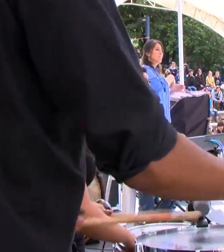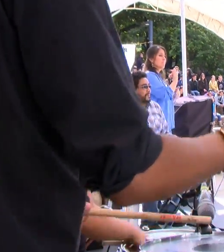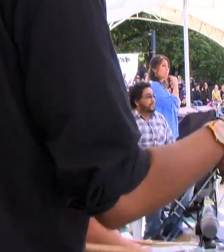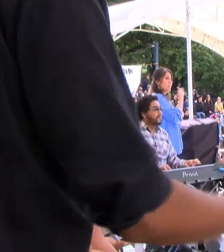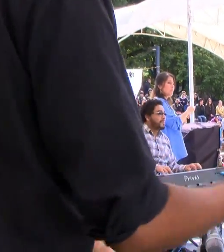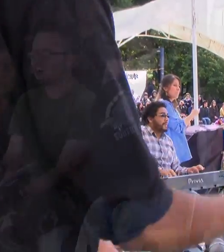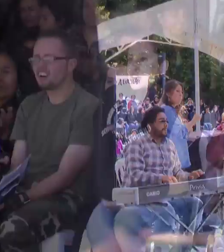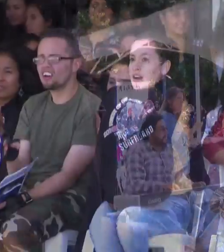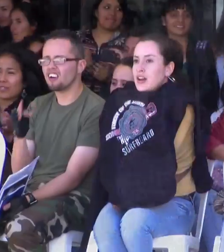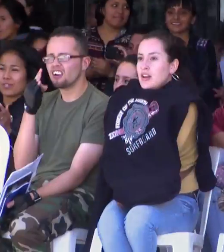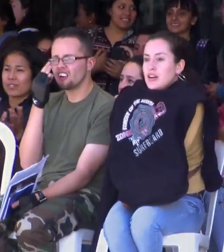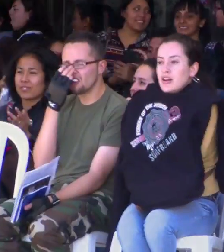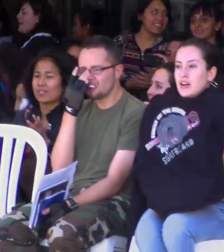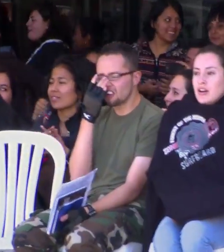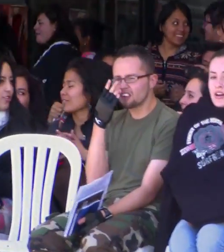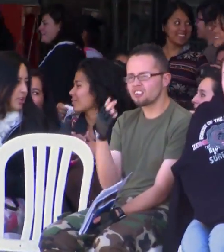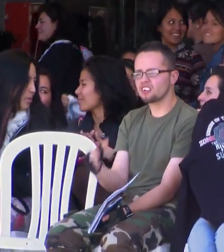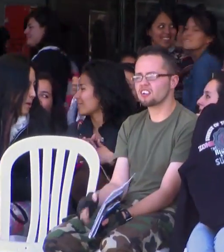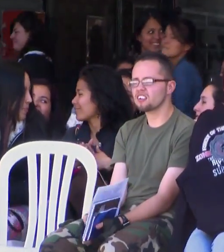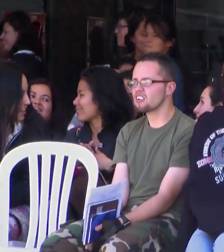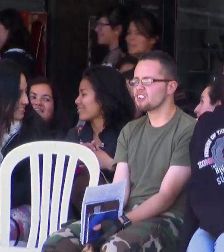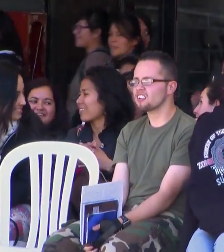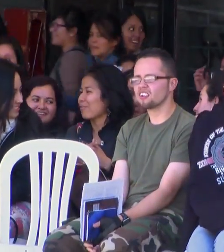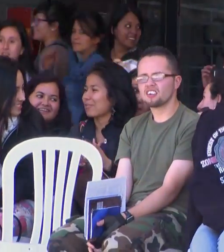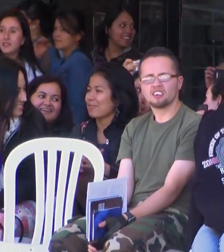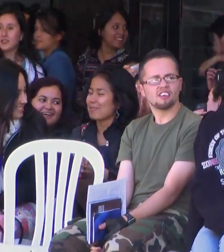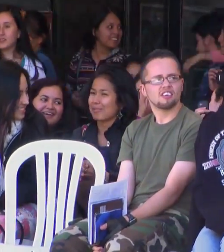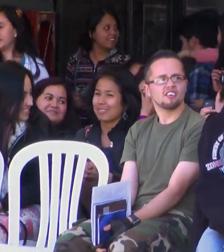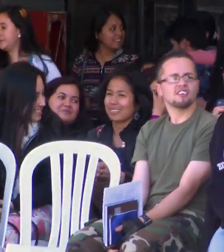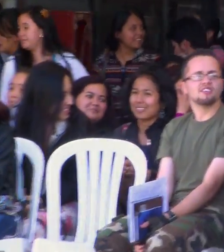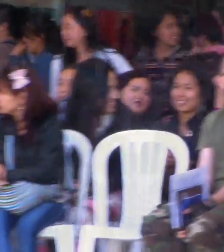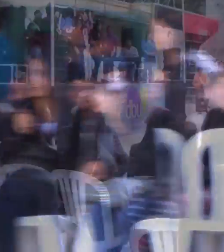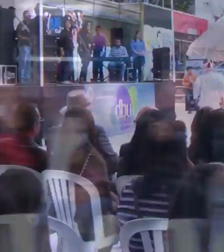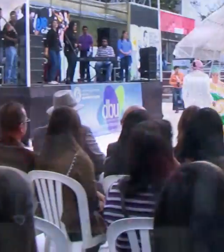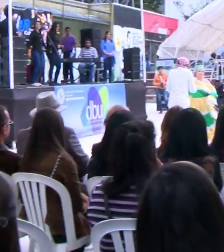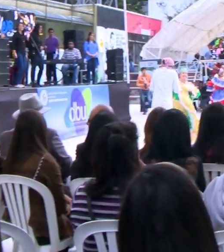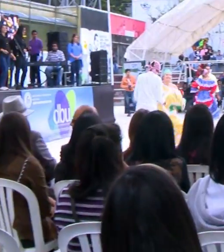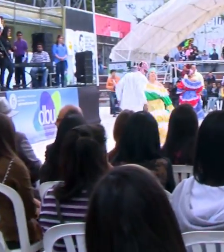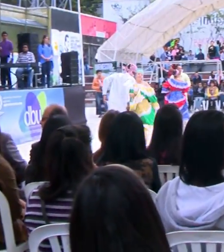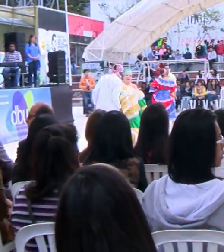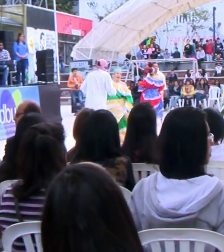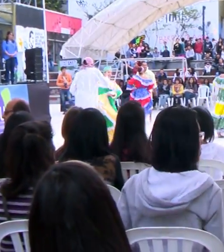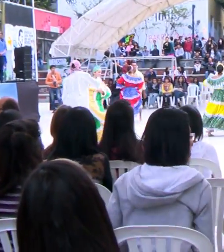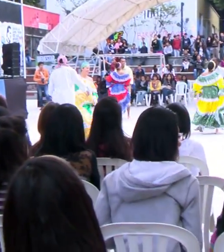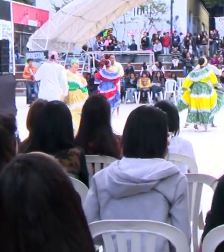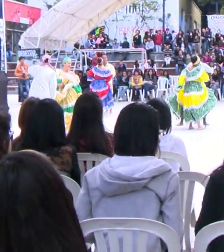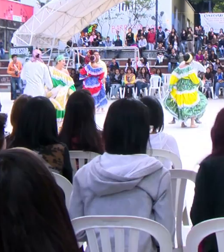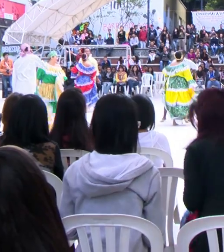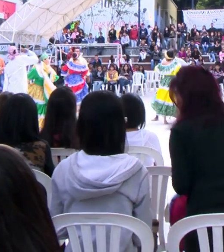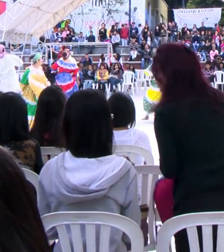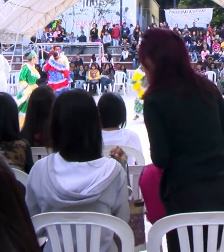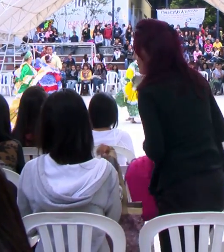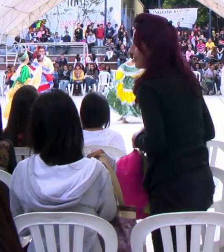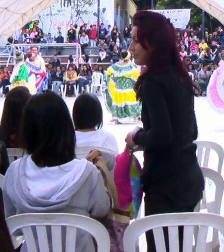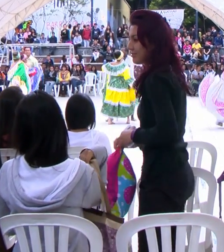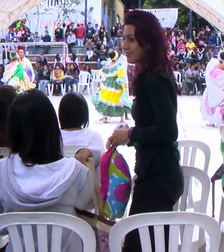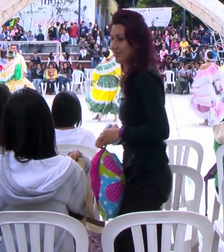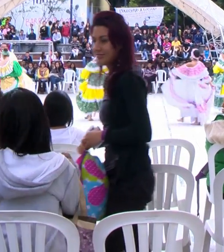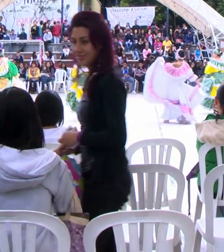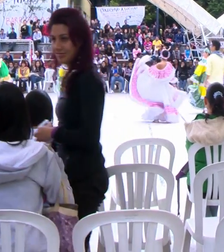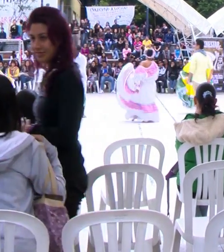currículum, está en la predisposición personal para maravillarse frente al conocimiento,